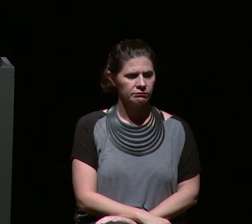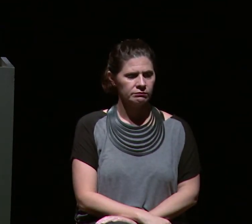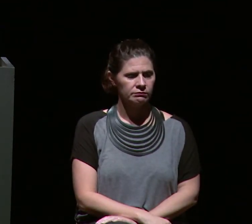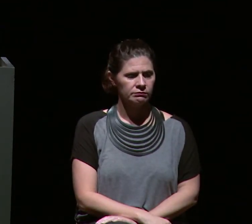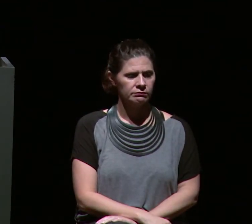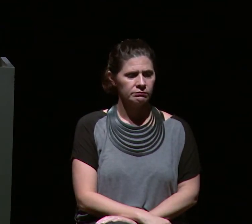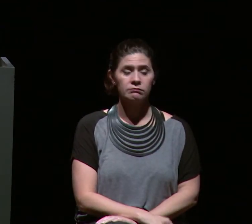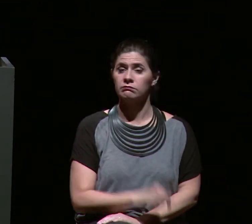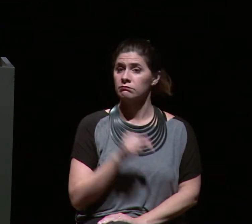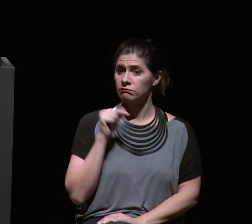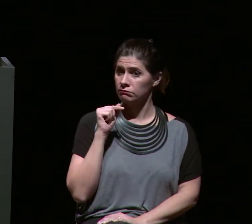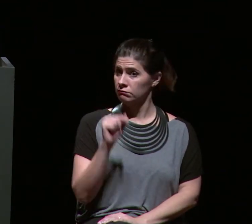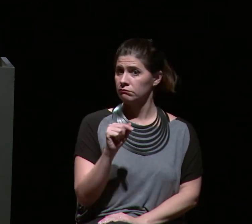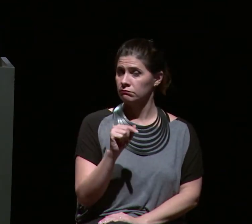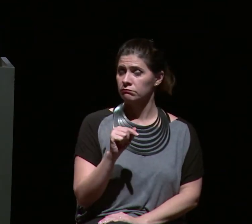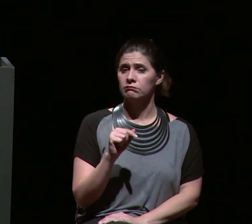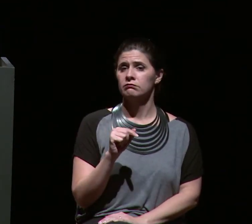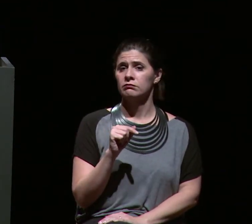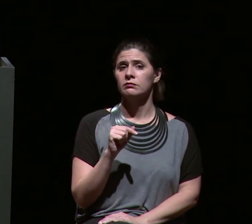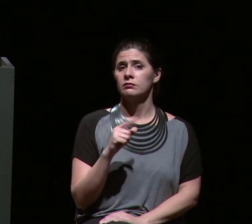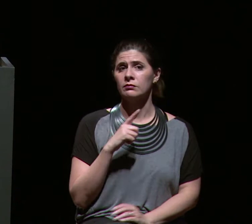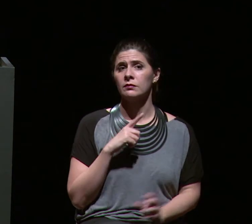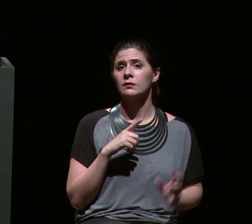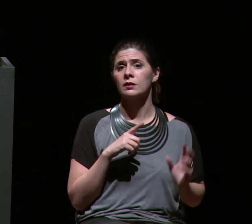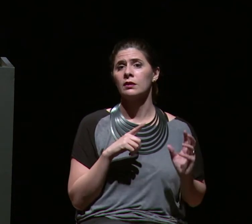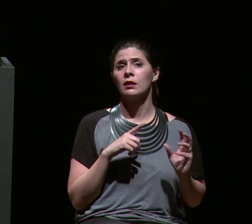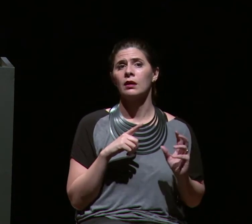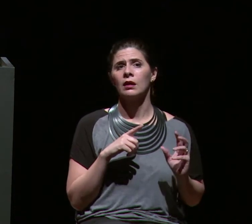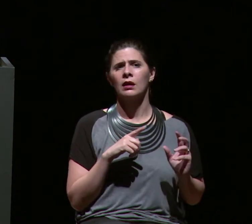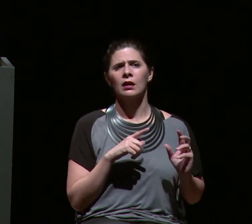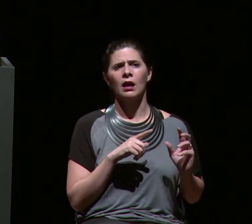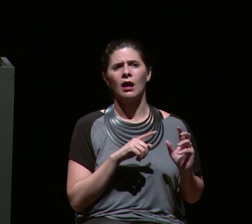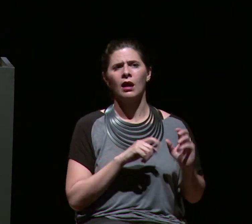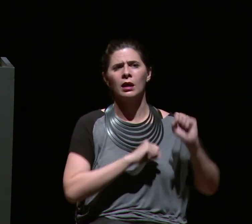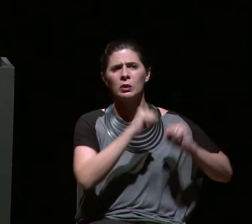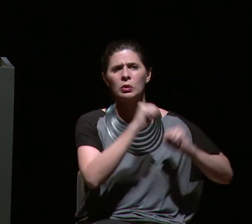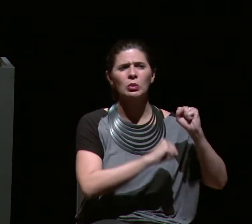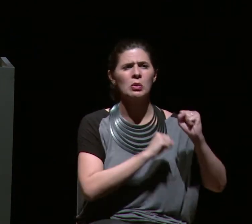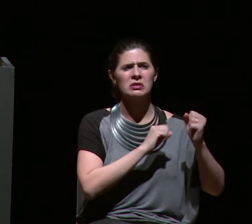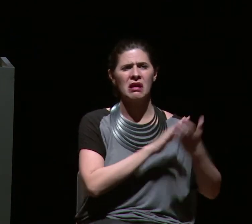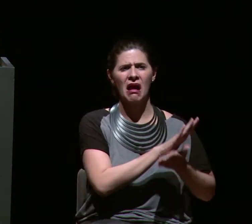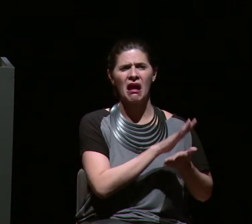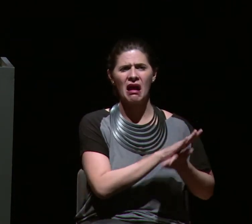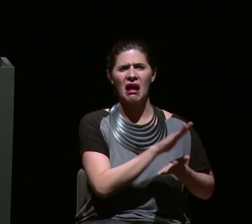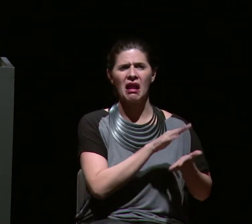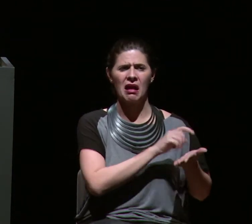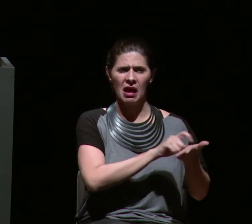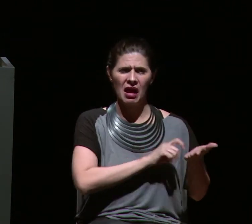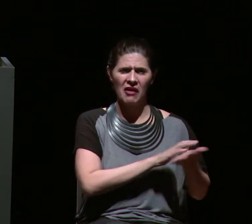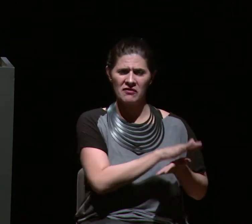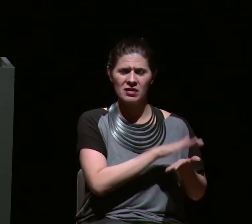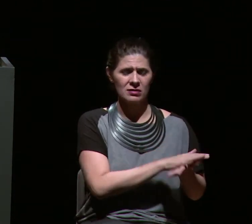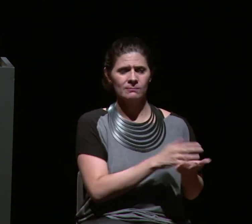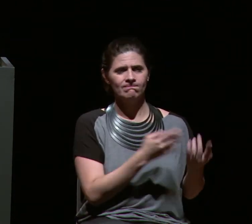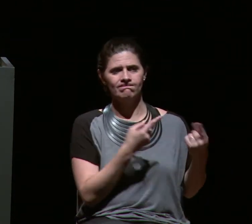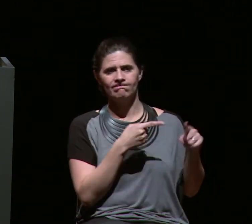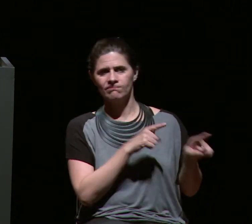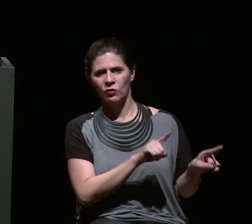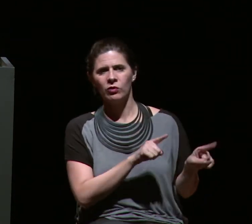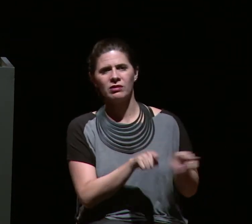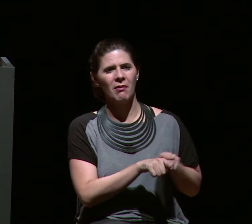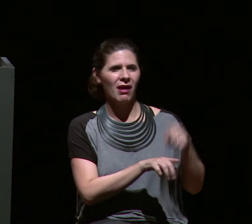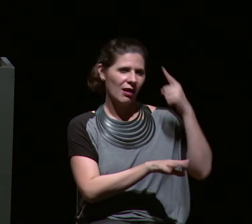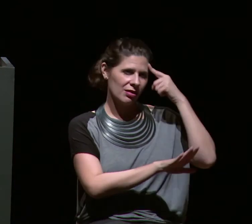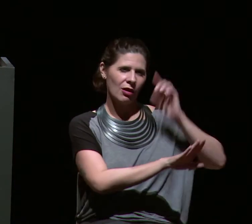O que inclui, por sua vez, a rejeição a uma certa indústria gráfica e a sua produção de ideologias, bem como de instituições culturais que